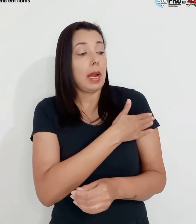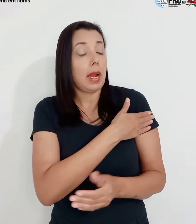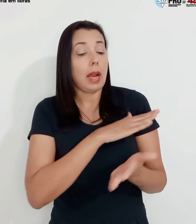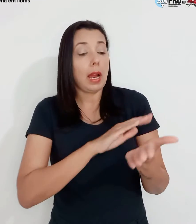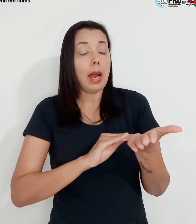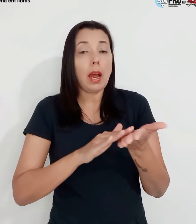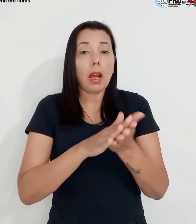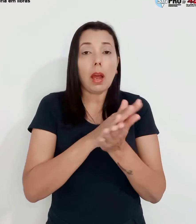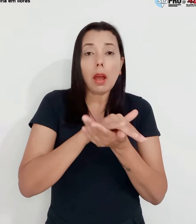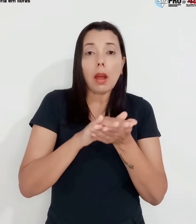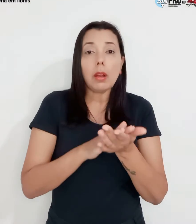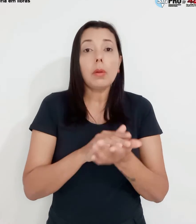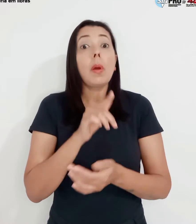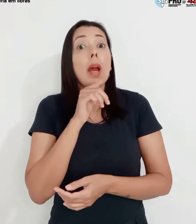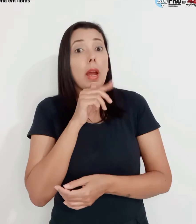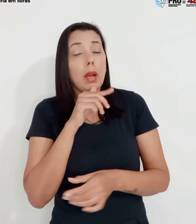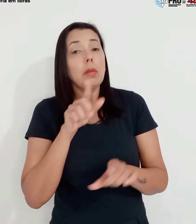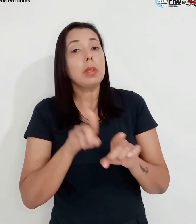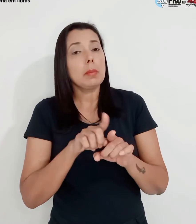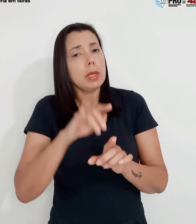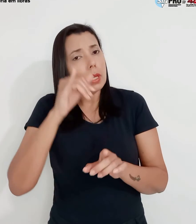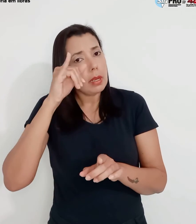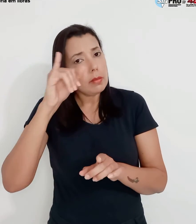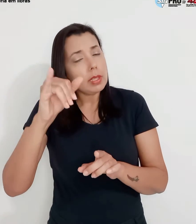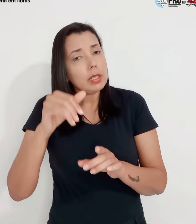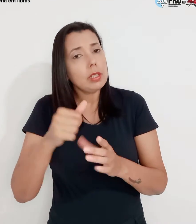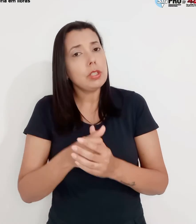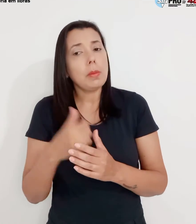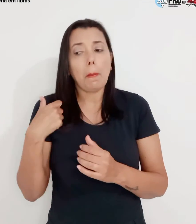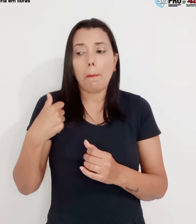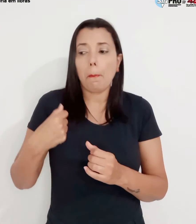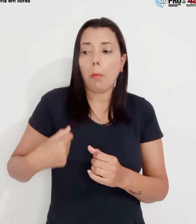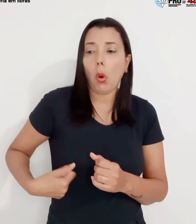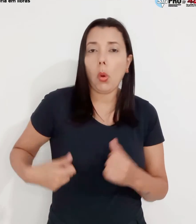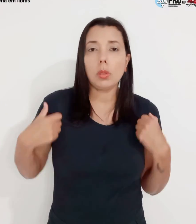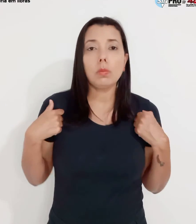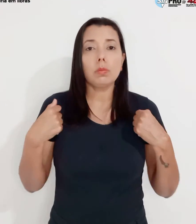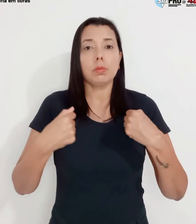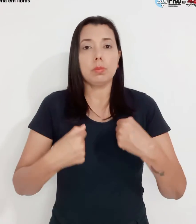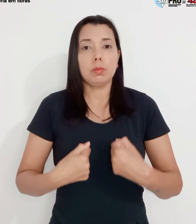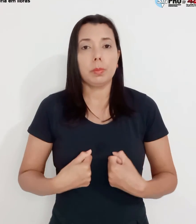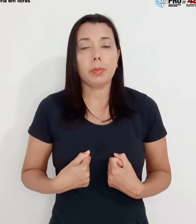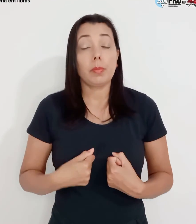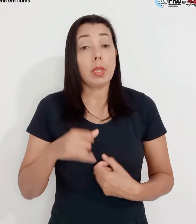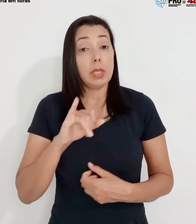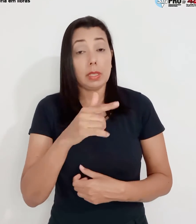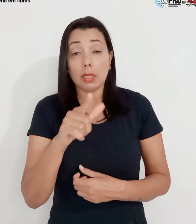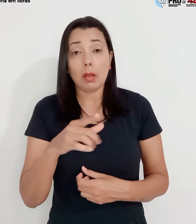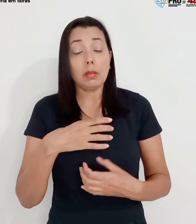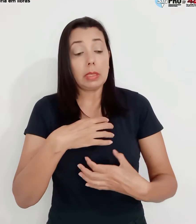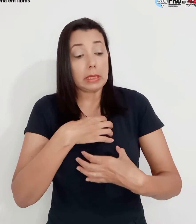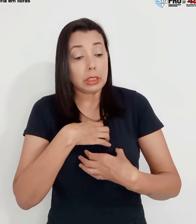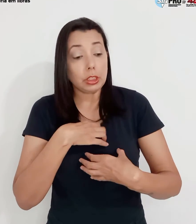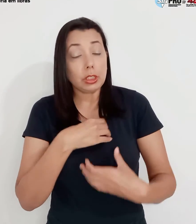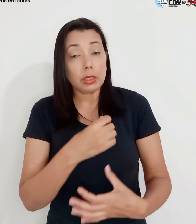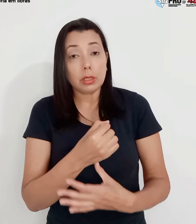leve água, evite levar bolsas ou mochilas. Se não se sentir seguro em